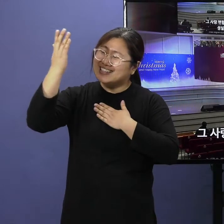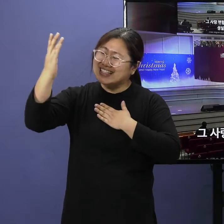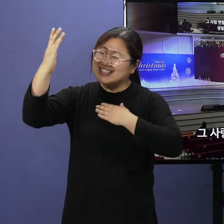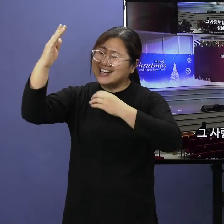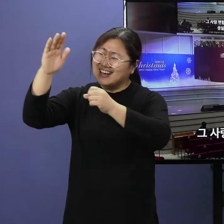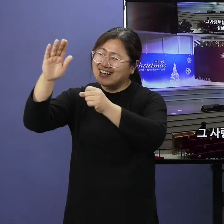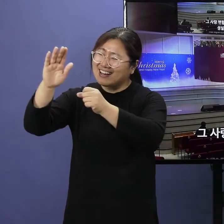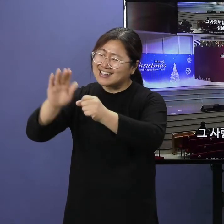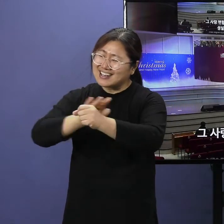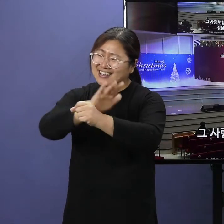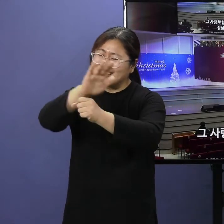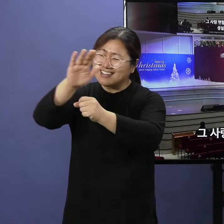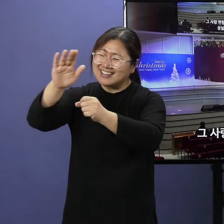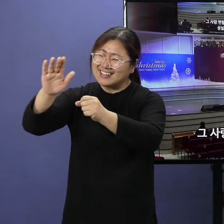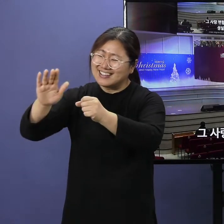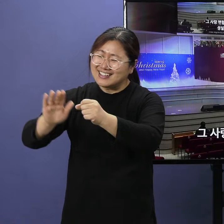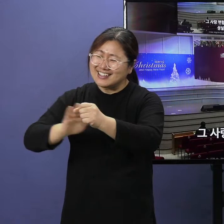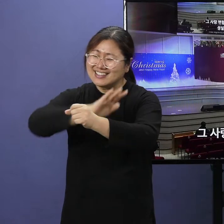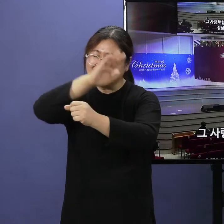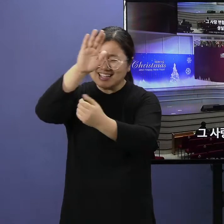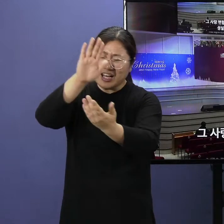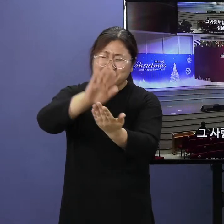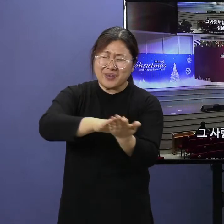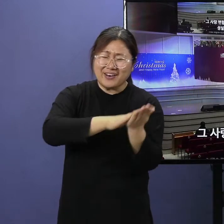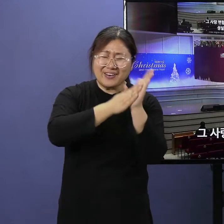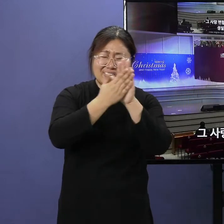그 사랑